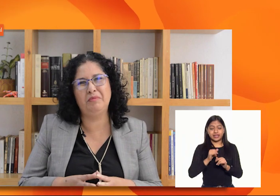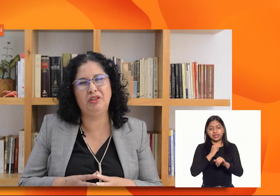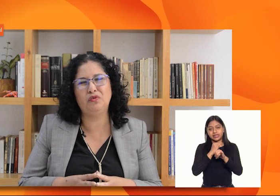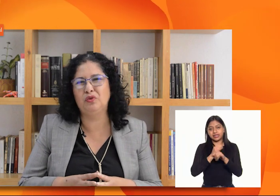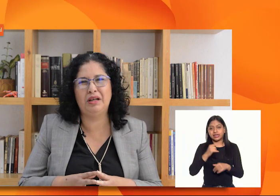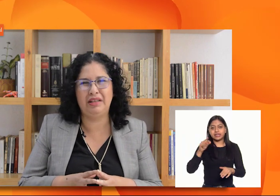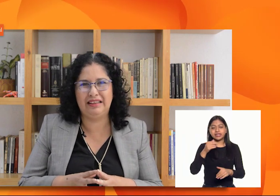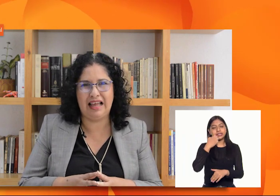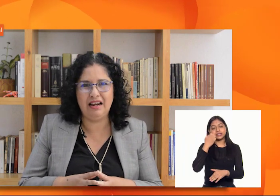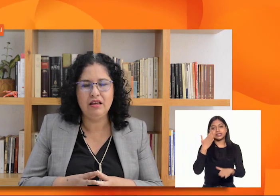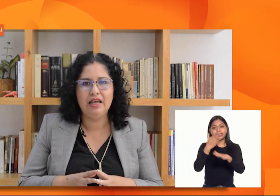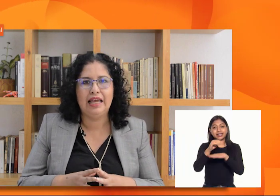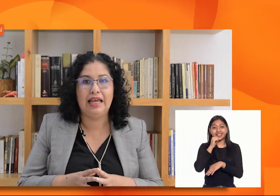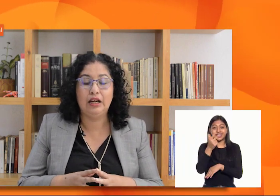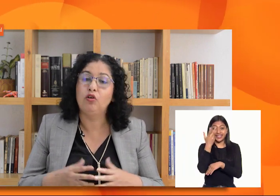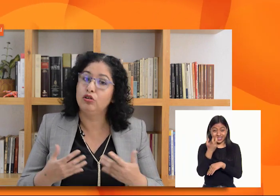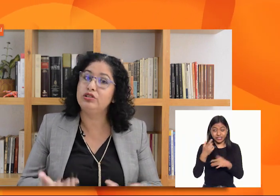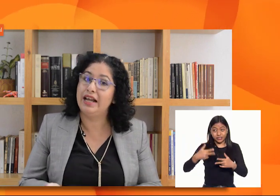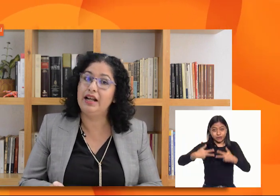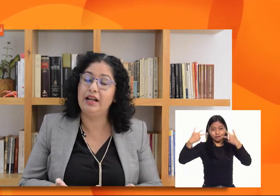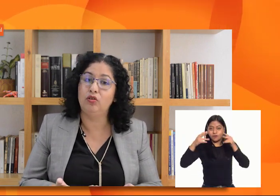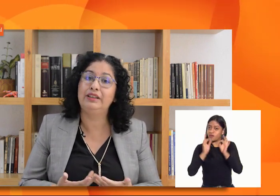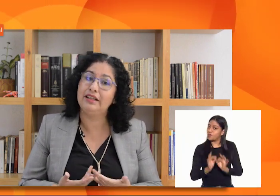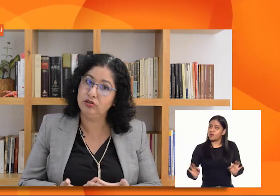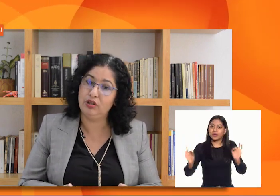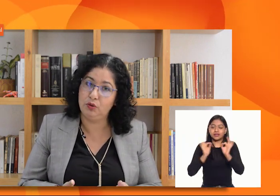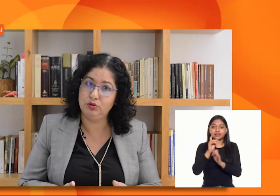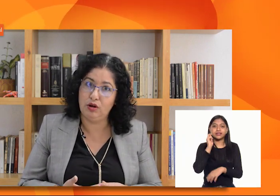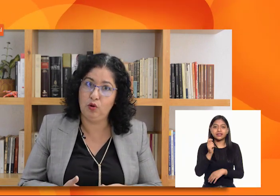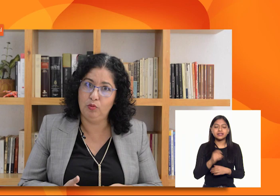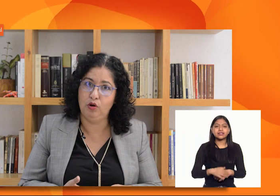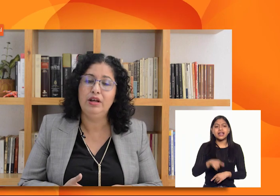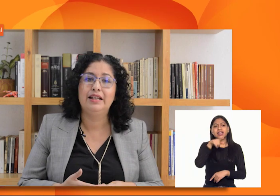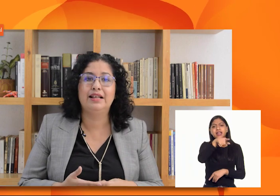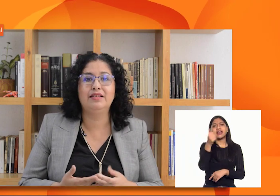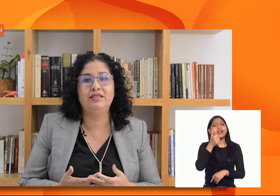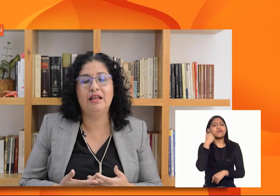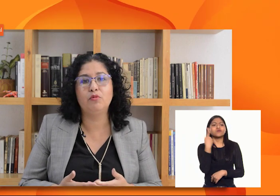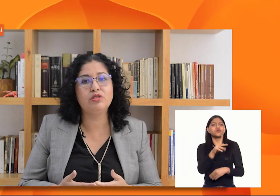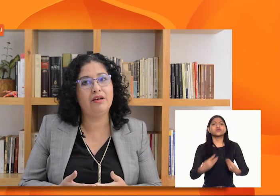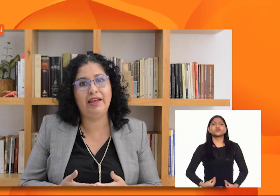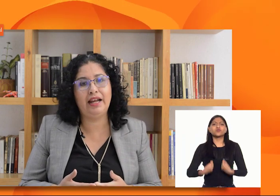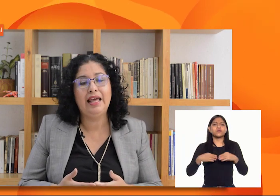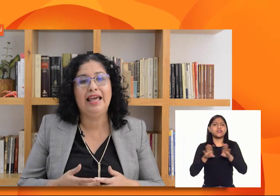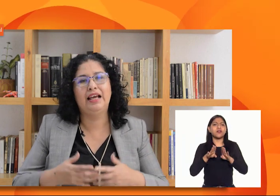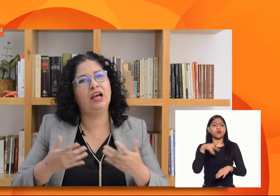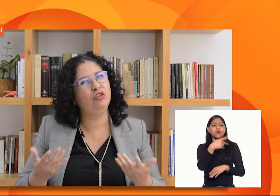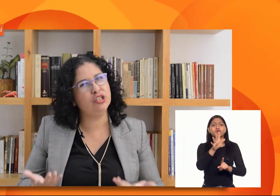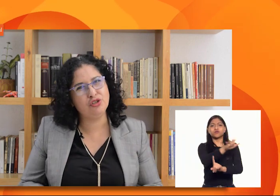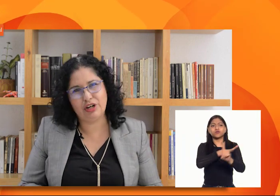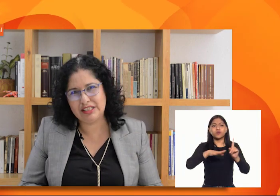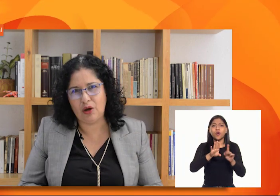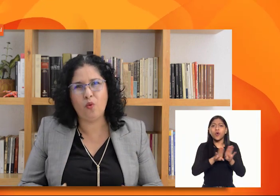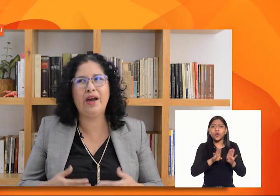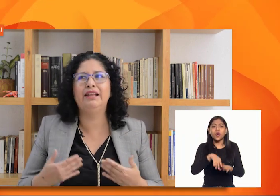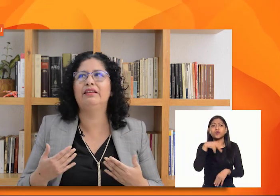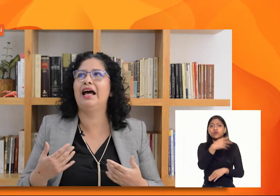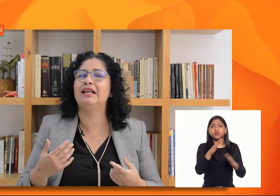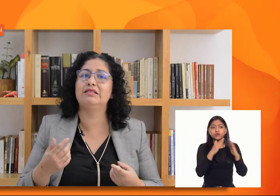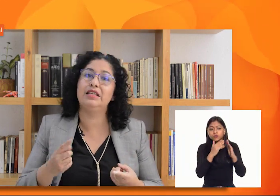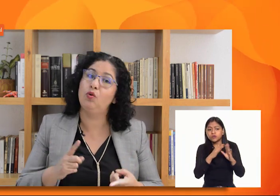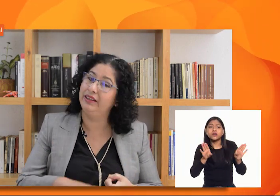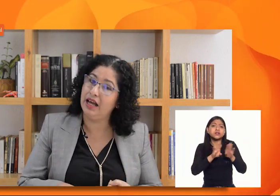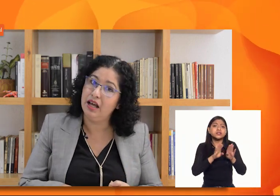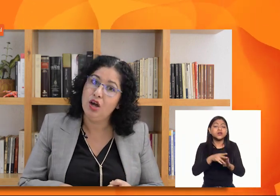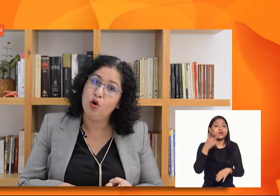un elemento fundamental el conocer el contexto de nuestro alumno. Necesitamos saber en qué condiciones se